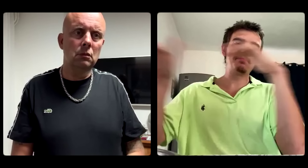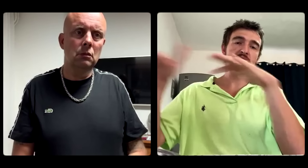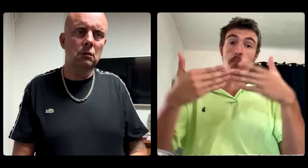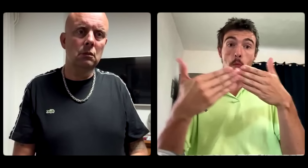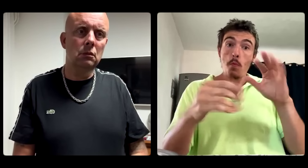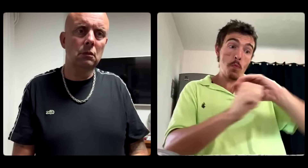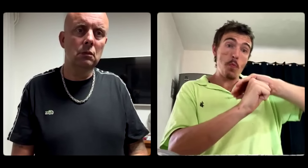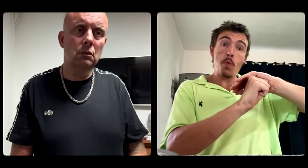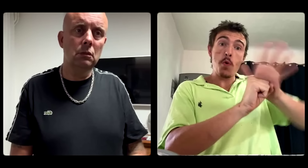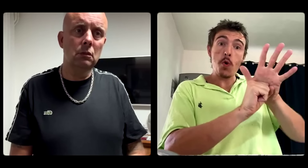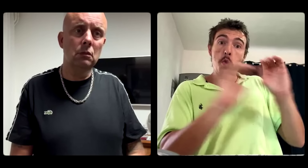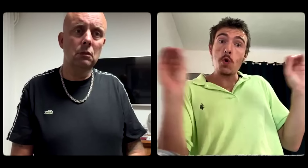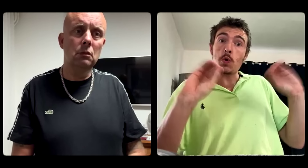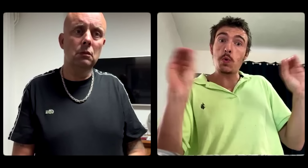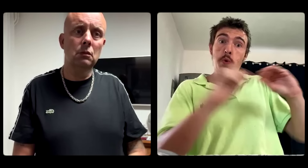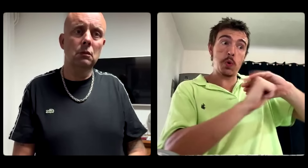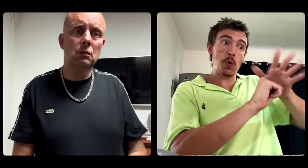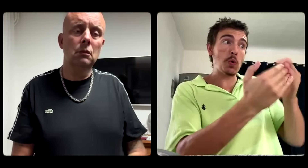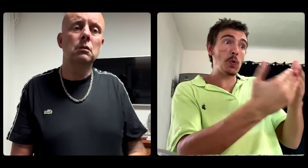Oké.